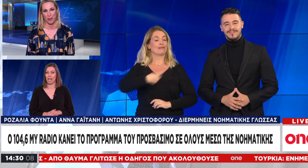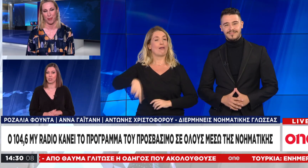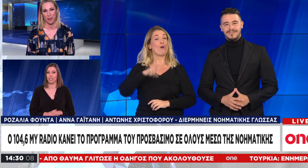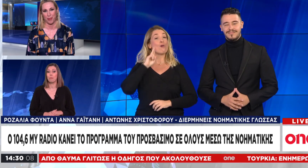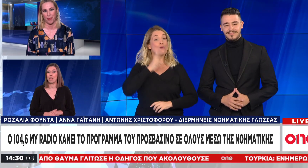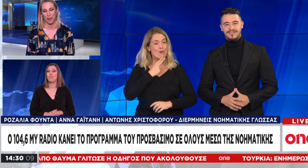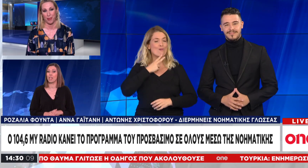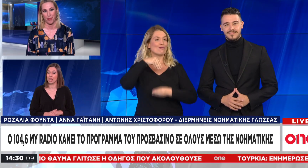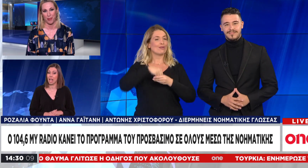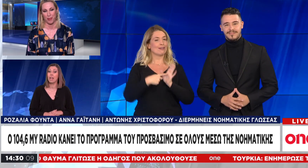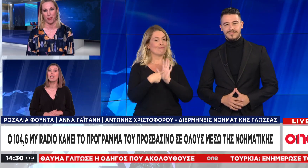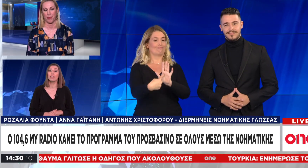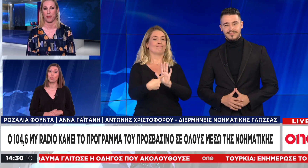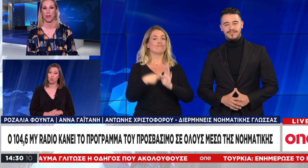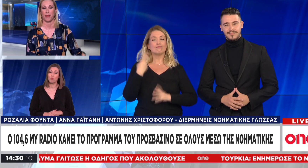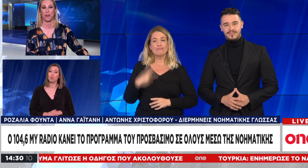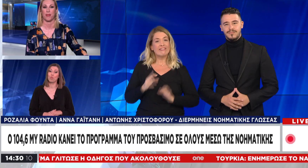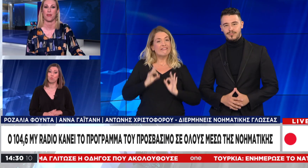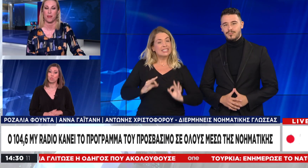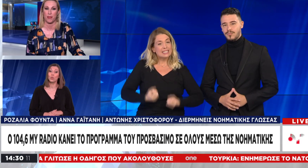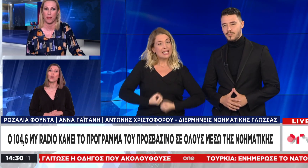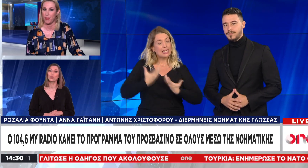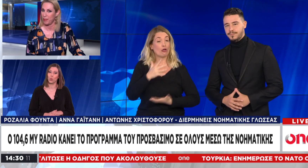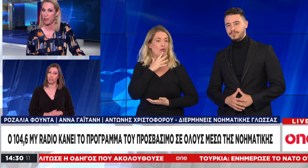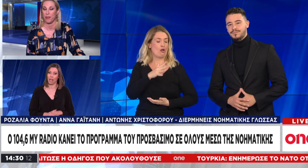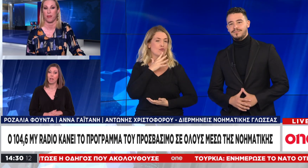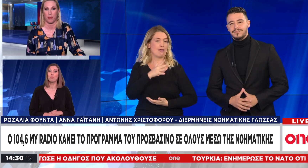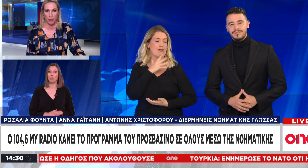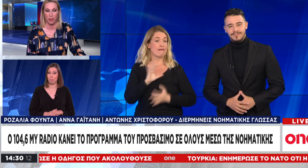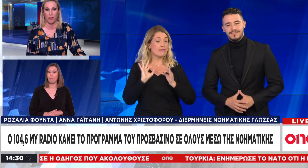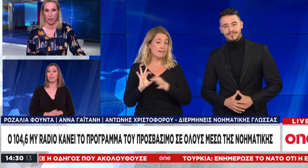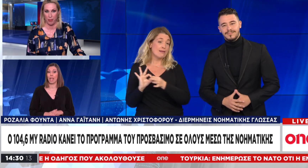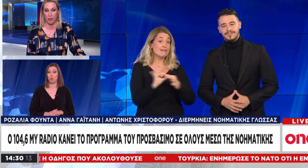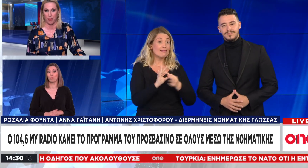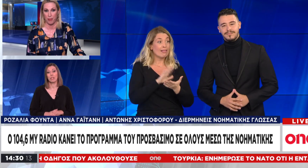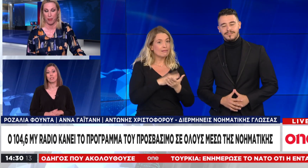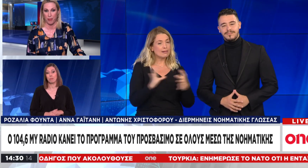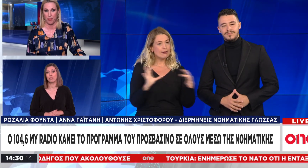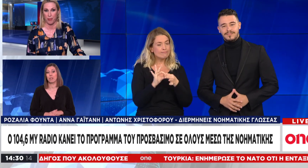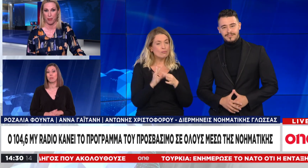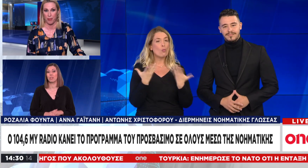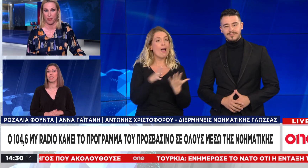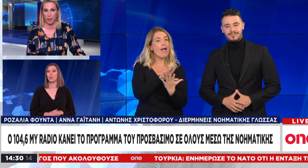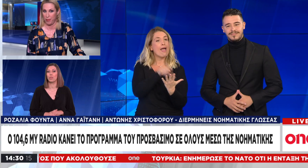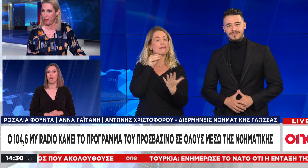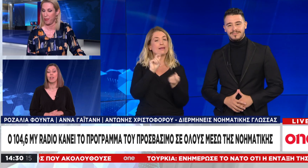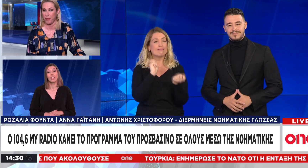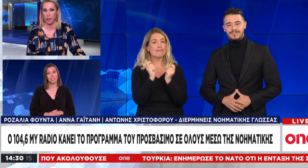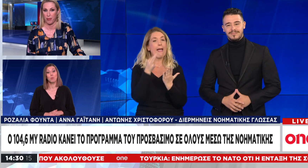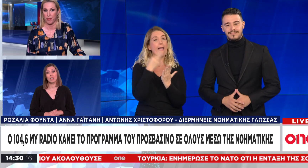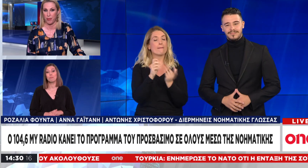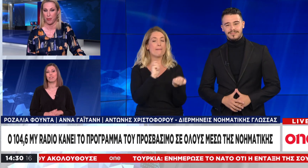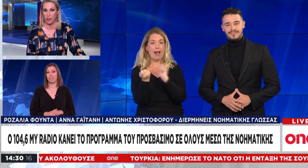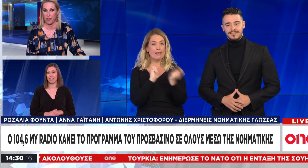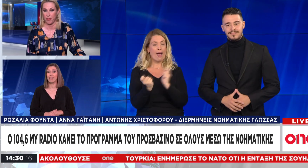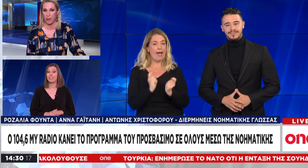δράση είναι μία ευκαιρία να δώσουμε στους κωφούς την ορατότητα που θα πρέπει πρέπει να έχουν μέσα σε μία συμπεριληπτική κοινωνία και είναι πολύ